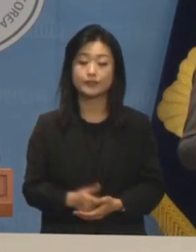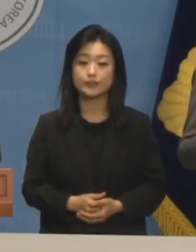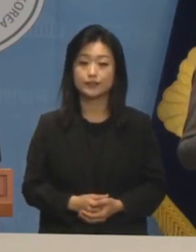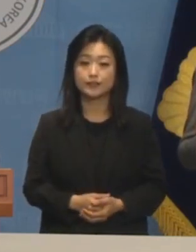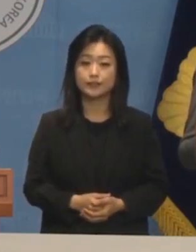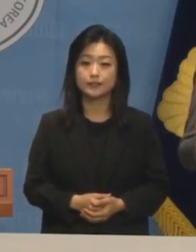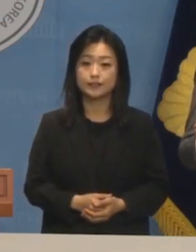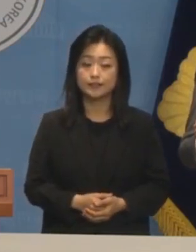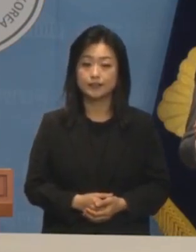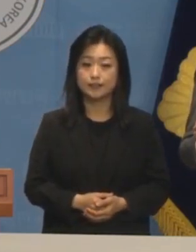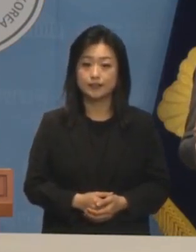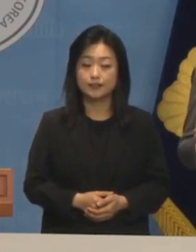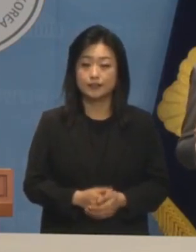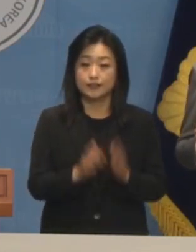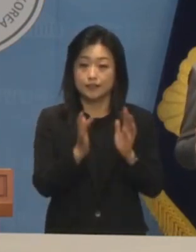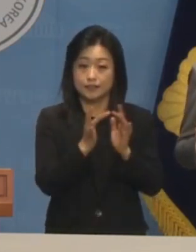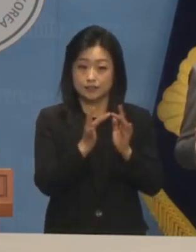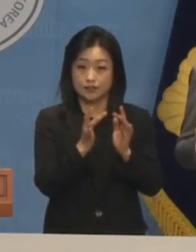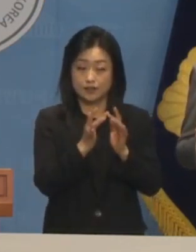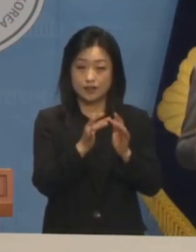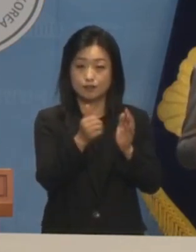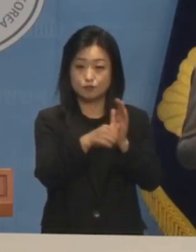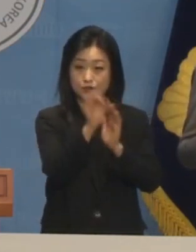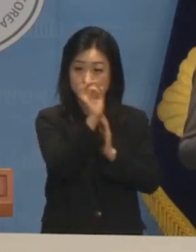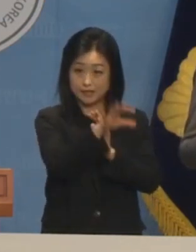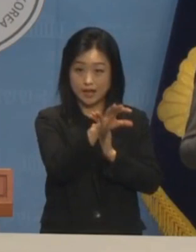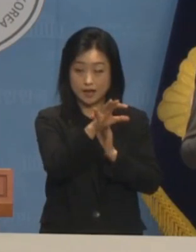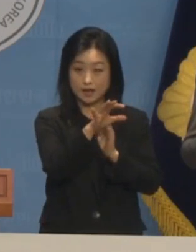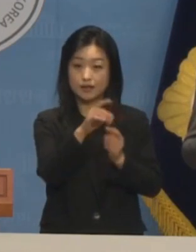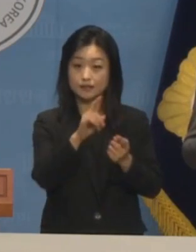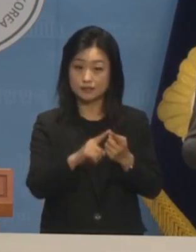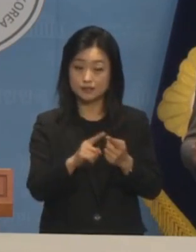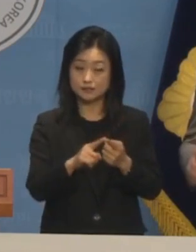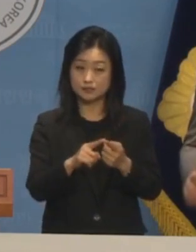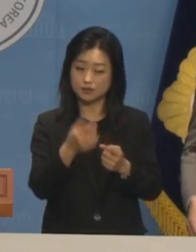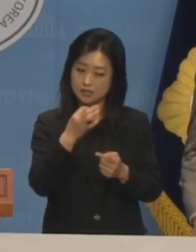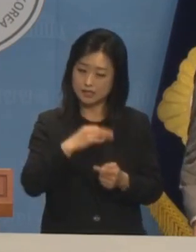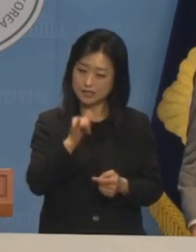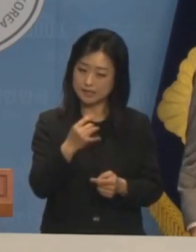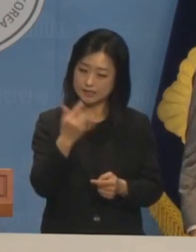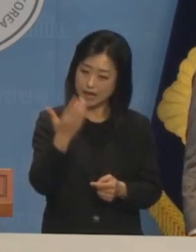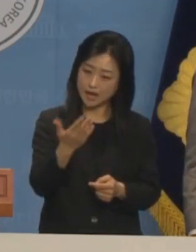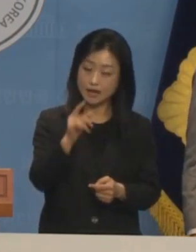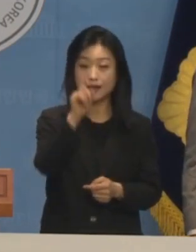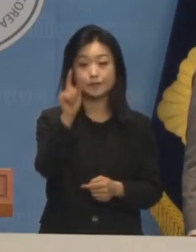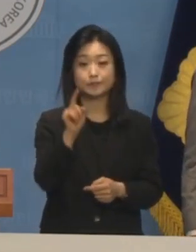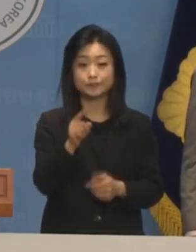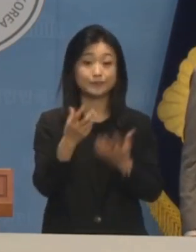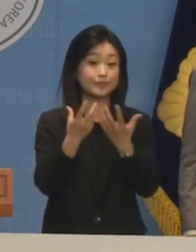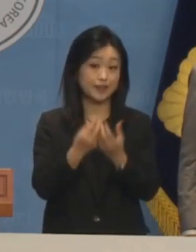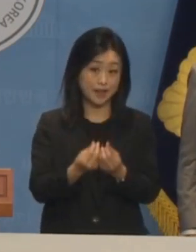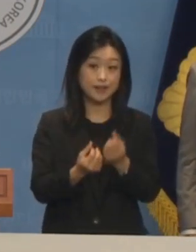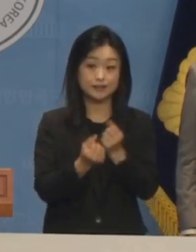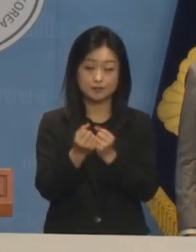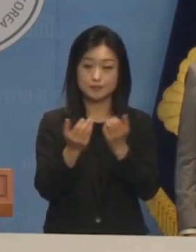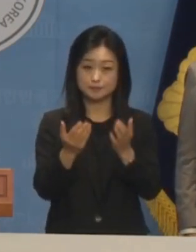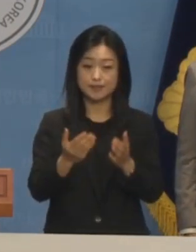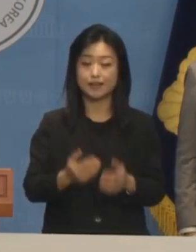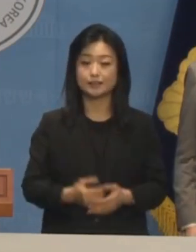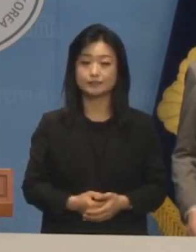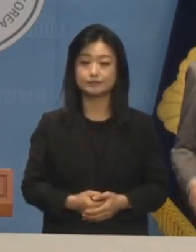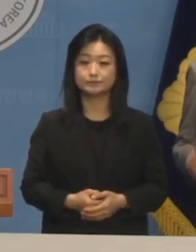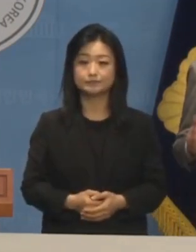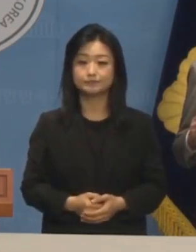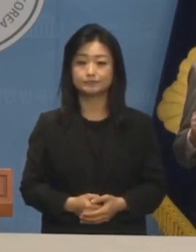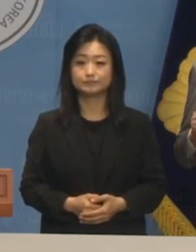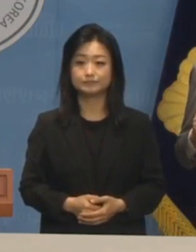접수되었습니다. 온라인 플랫폼이 과연 소비자에게 유익하기만 한 것인가? 제가 말씀드리는 사례를 들어보시면 그렇지 않다는 점을